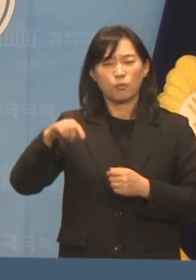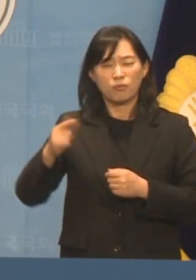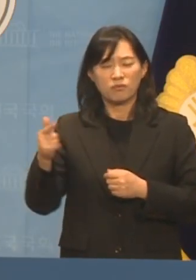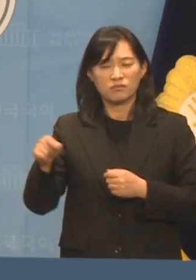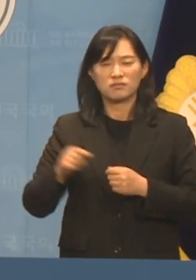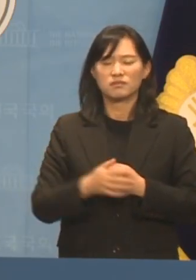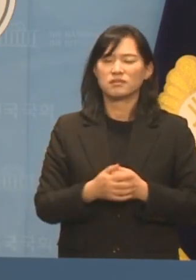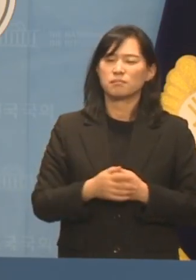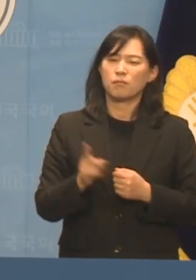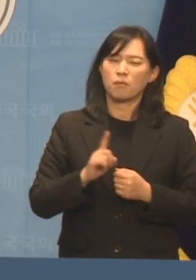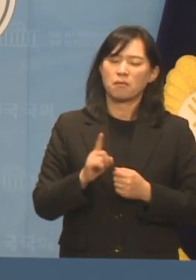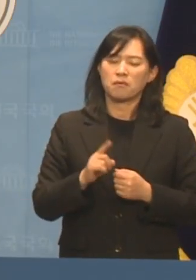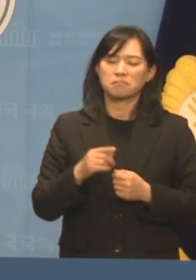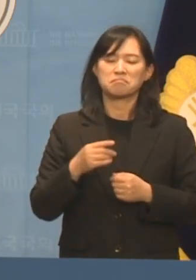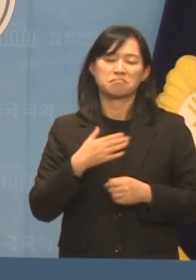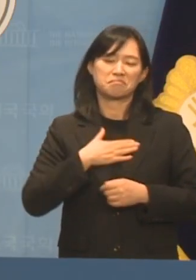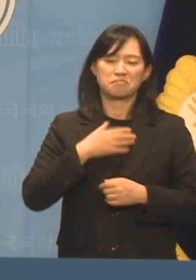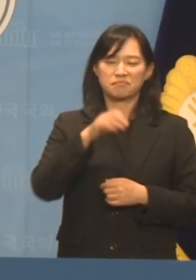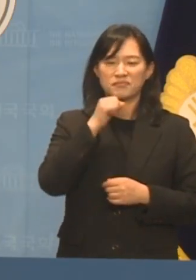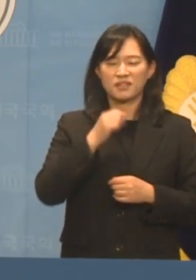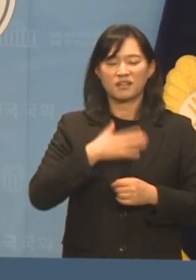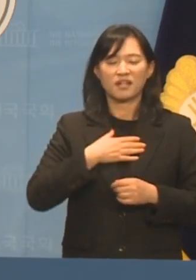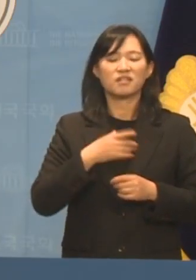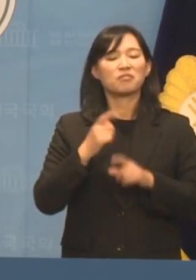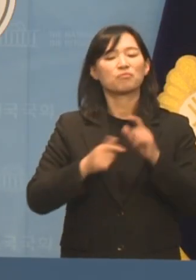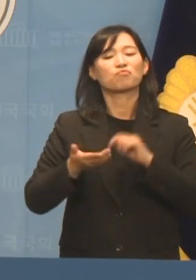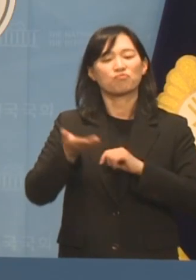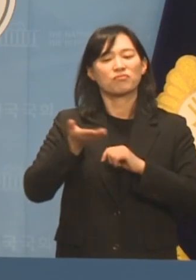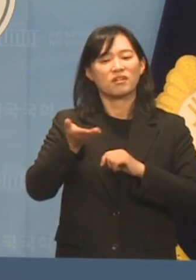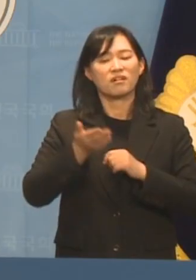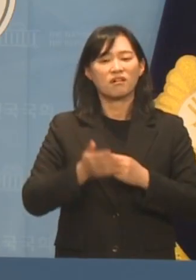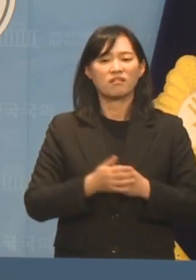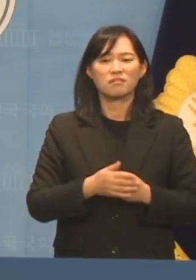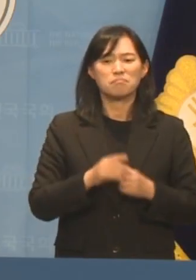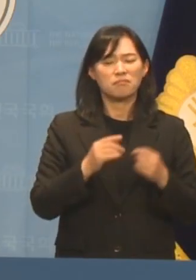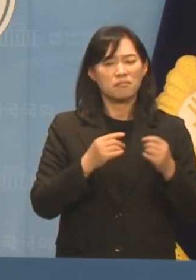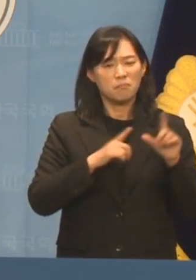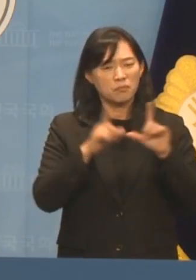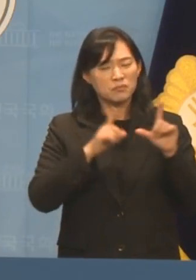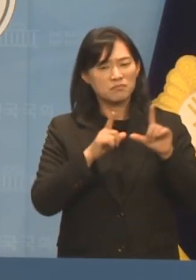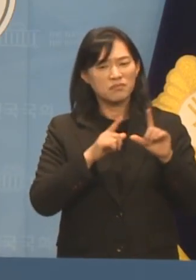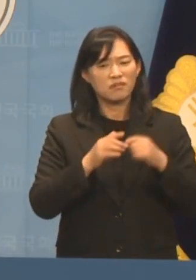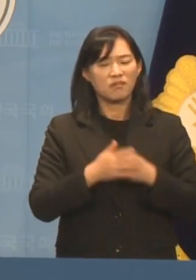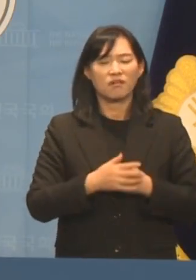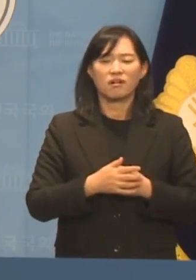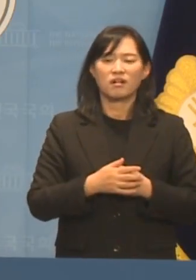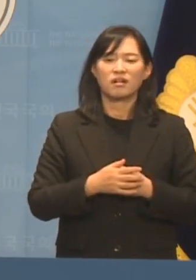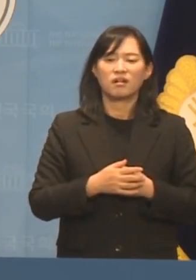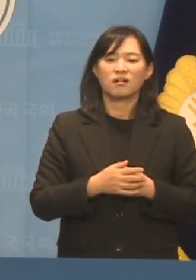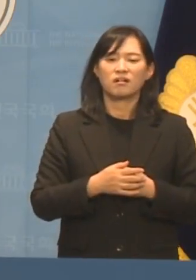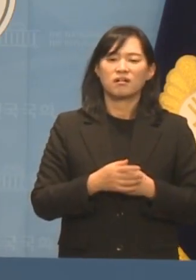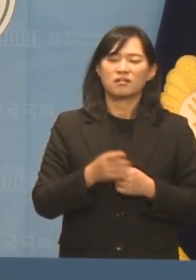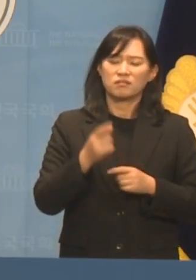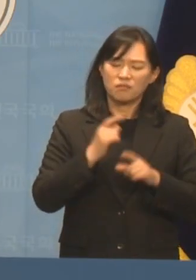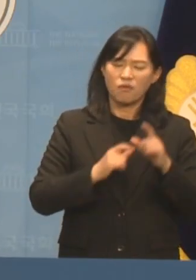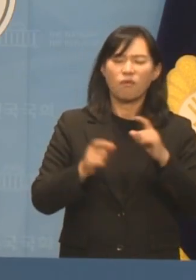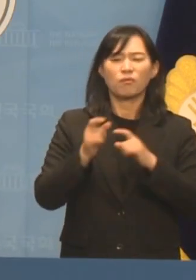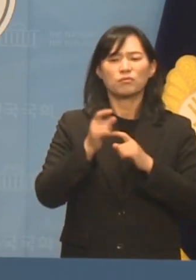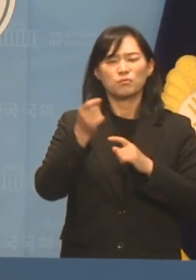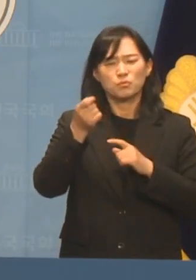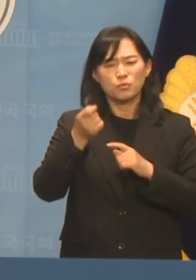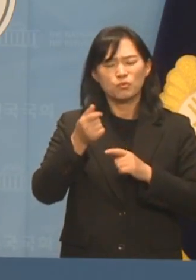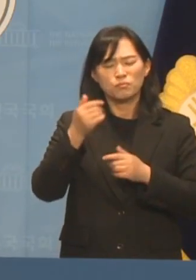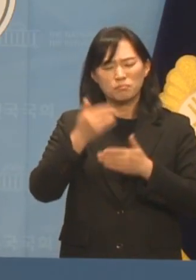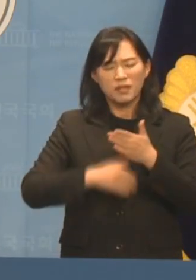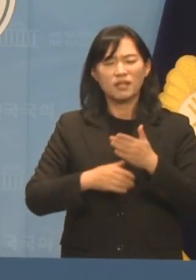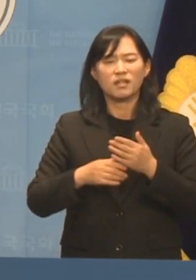마치 선심 쓰듯 우리가 조금 더 줄게 라고 선심 쓰듯 깎아 적게